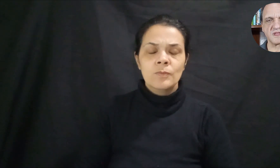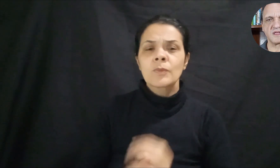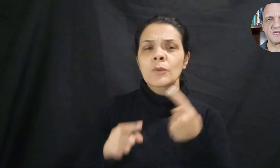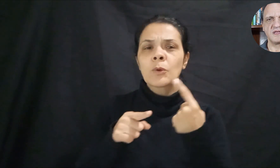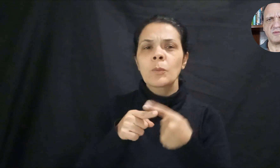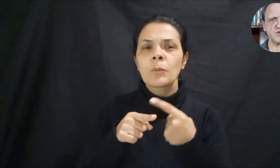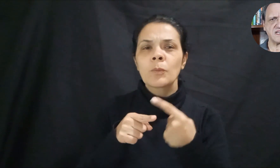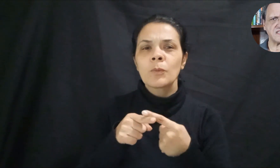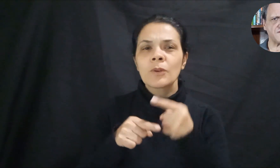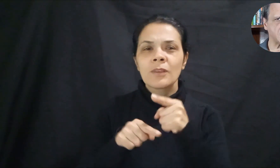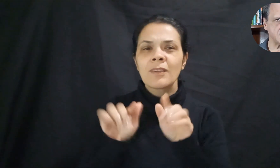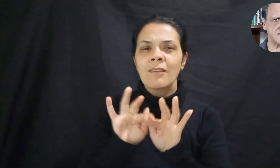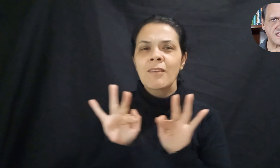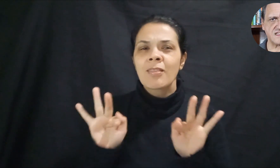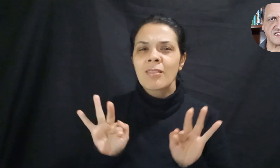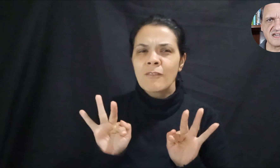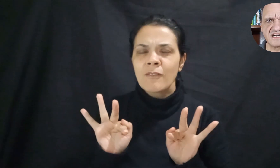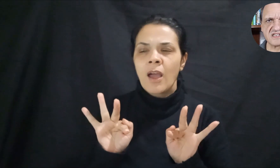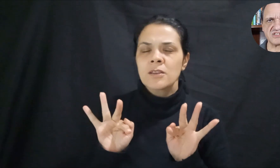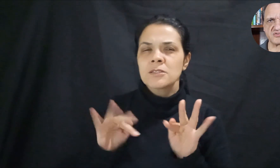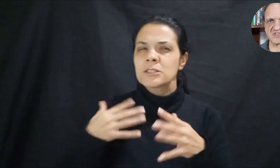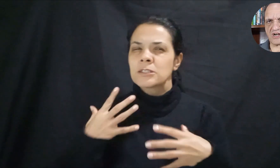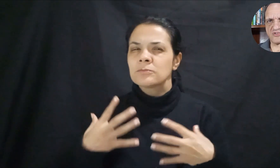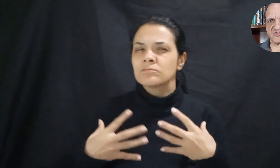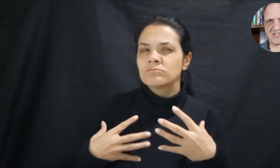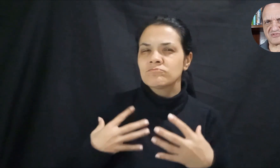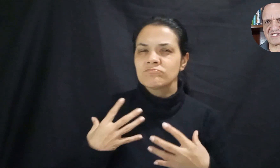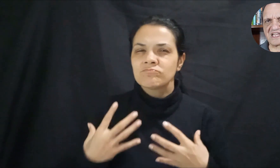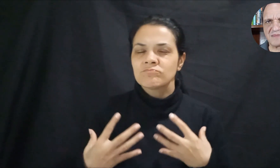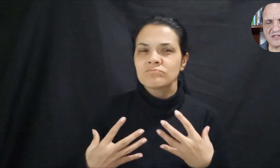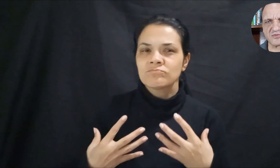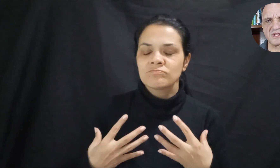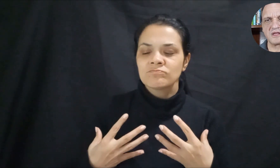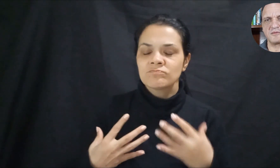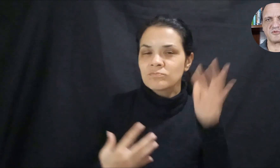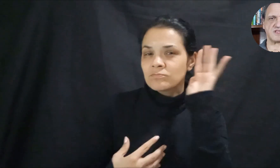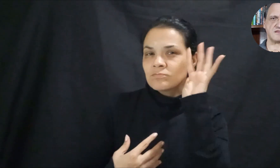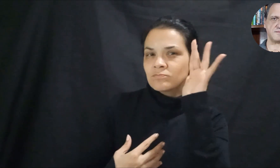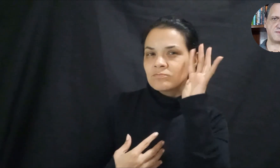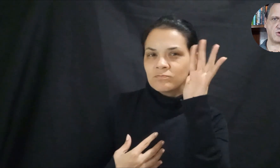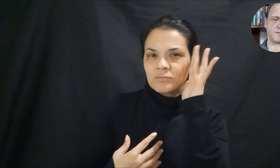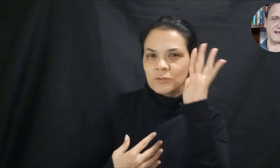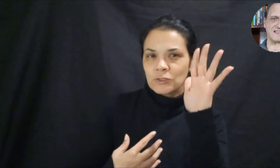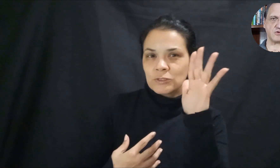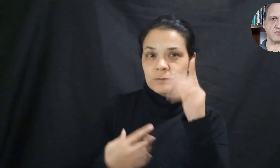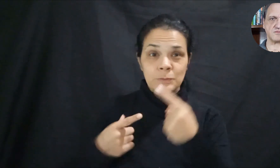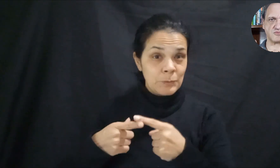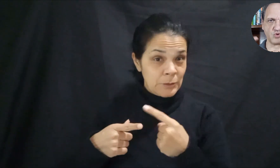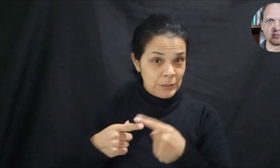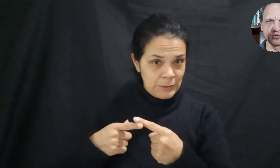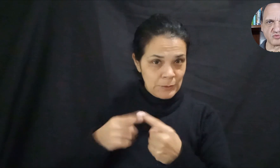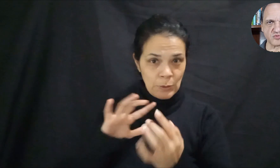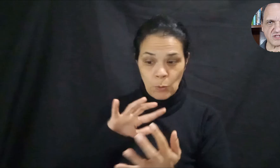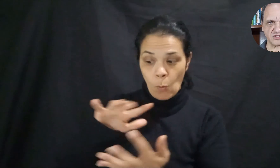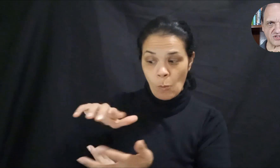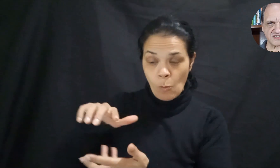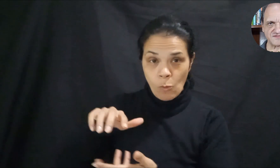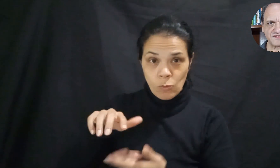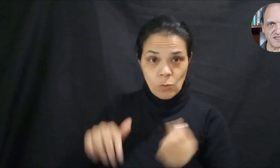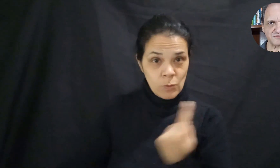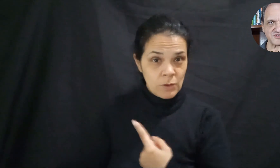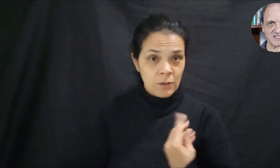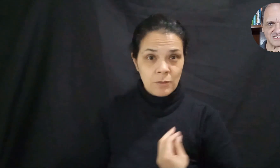mundo. E por que essa frase é intrigante e nos causa um certo estranhamento? Porque, pelo padrão do mundo em que